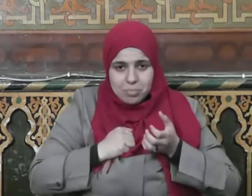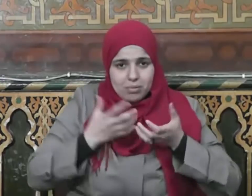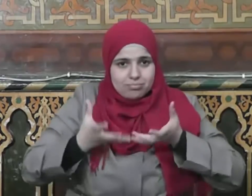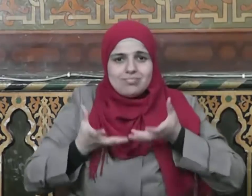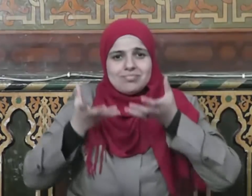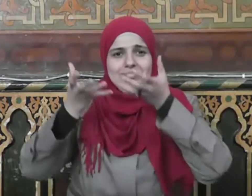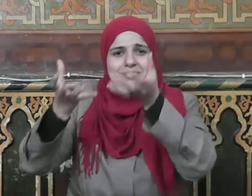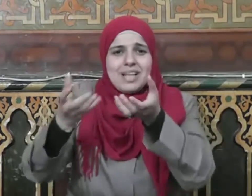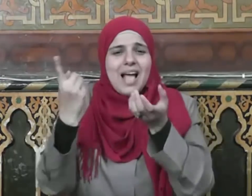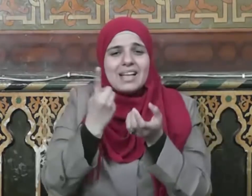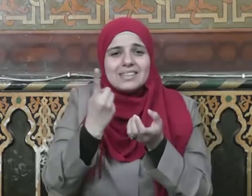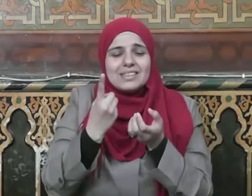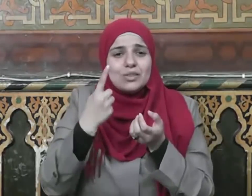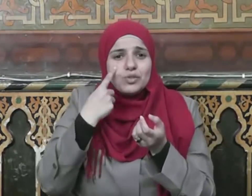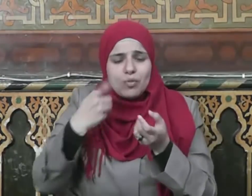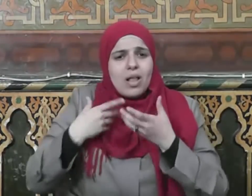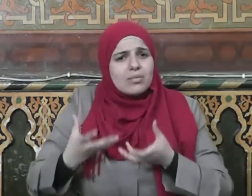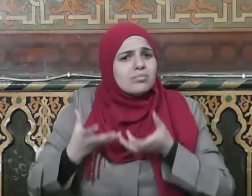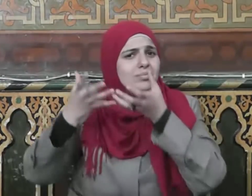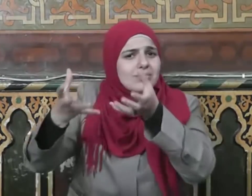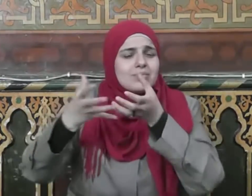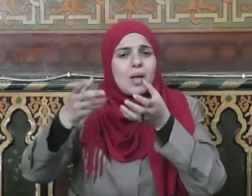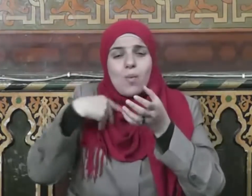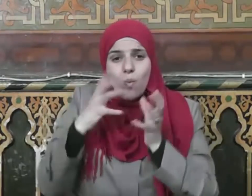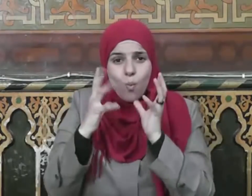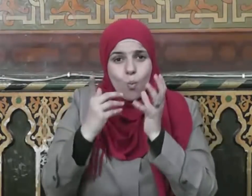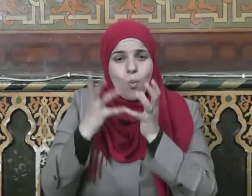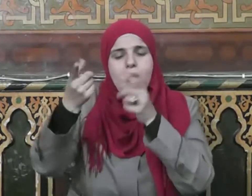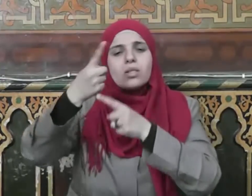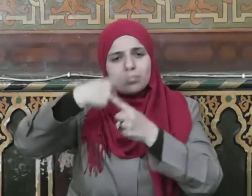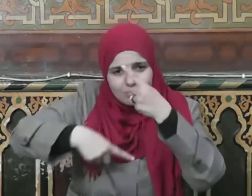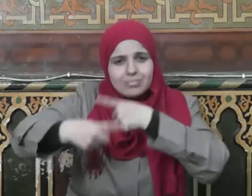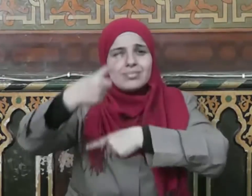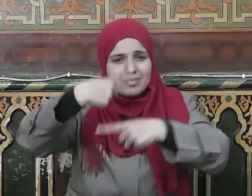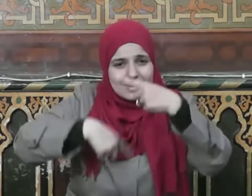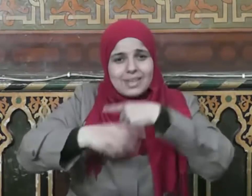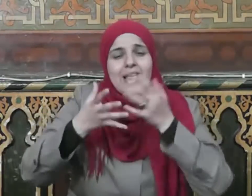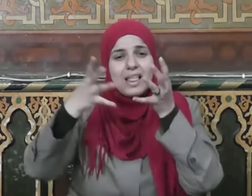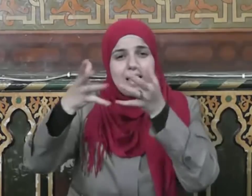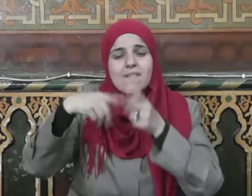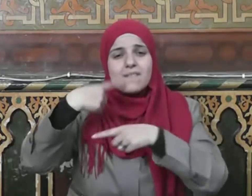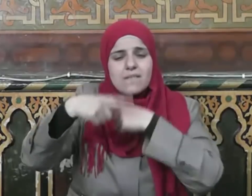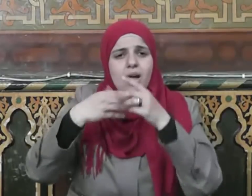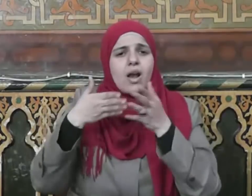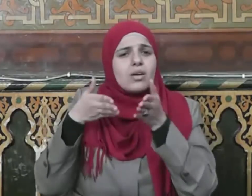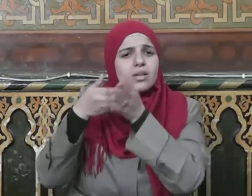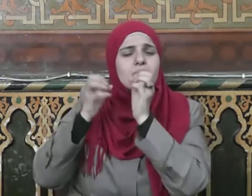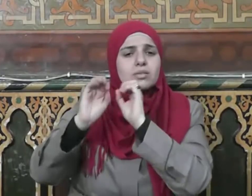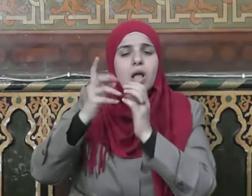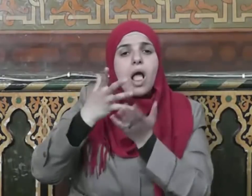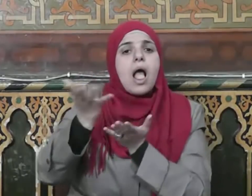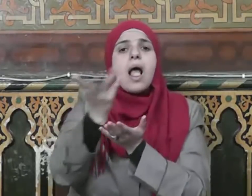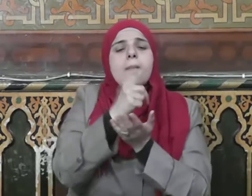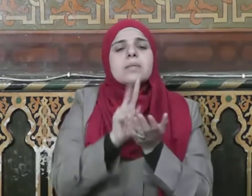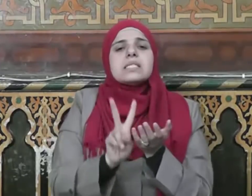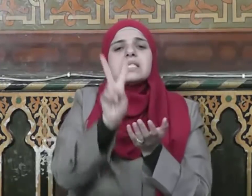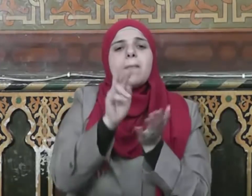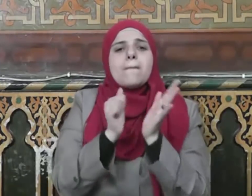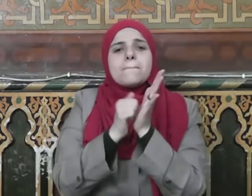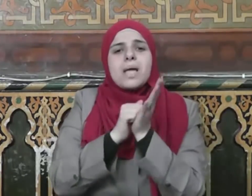فلم يزل يبعث إليه واحدا إلى آخر، فتداولها سبعة أبيات حتى رجعت